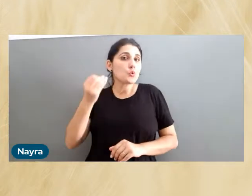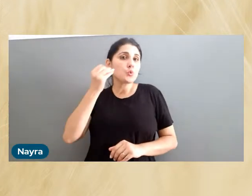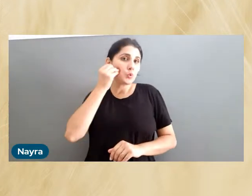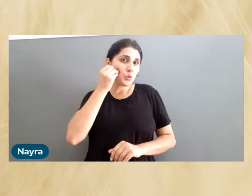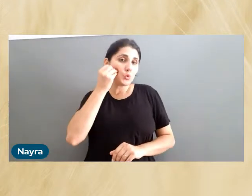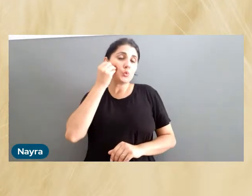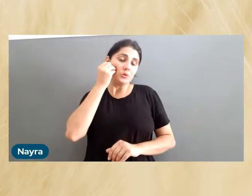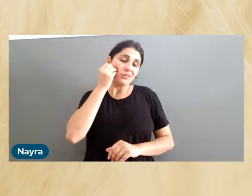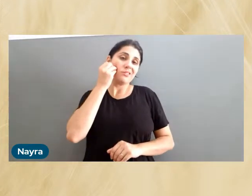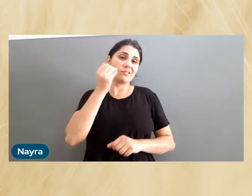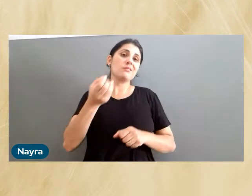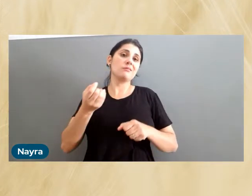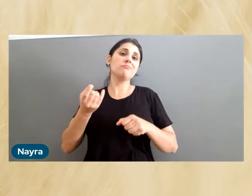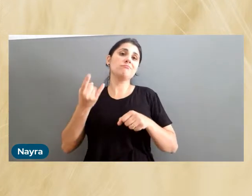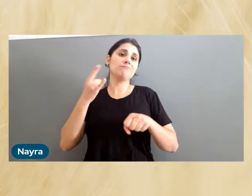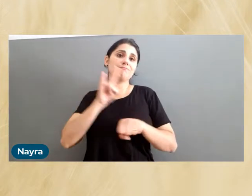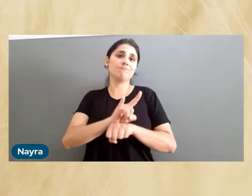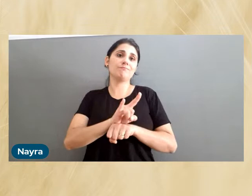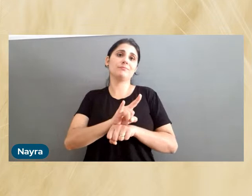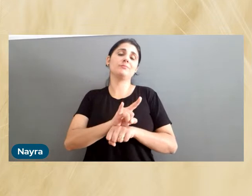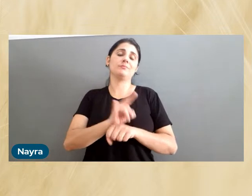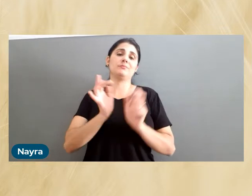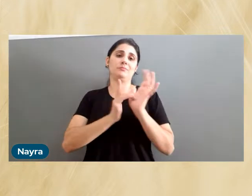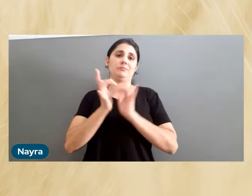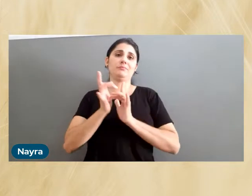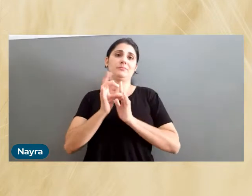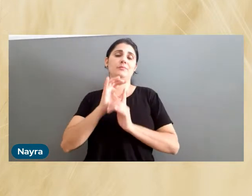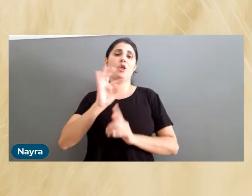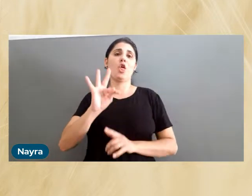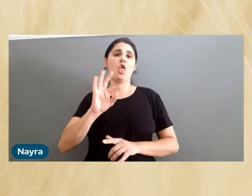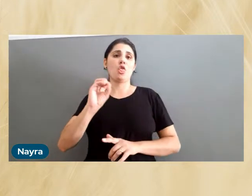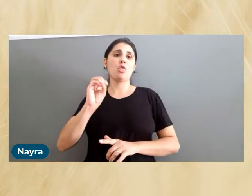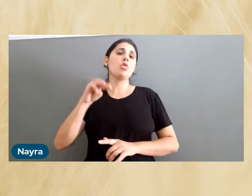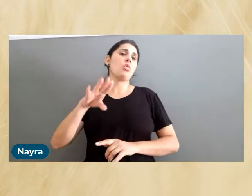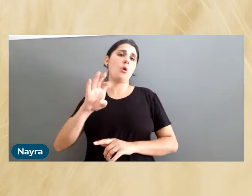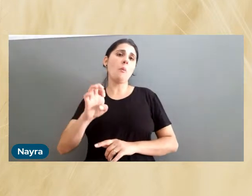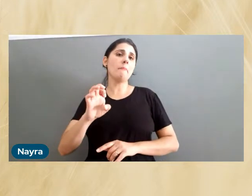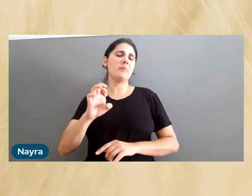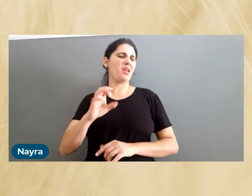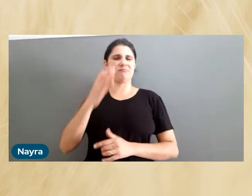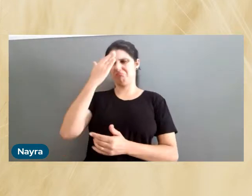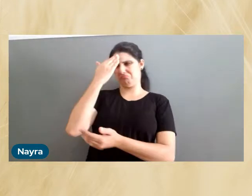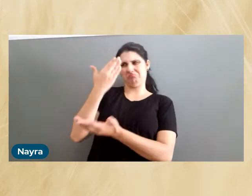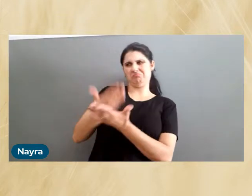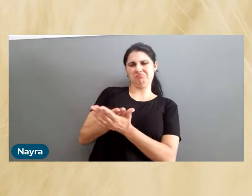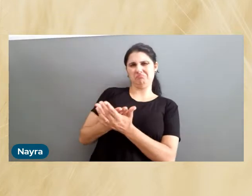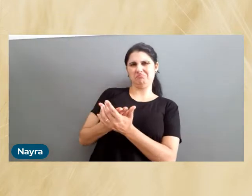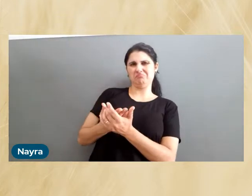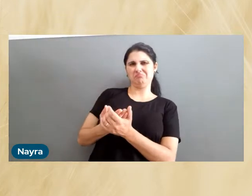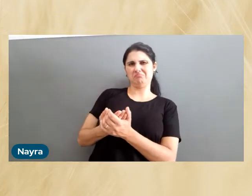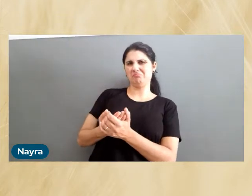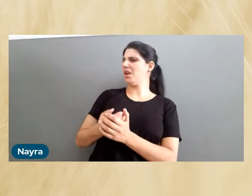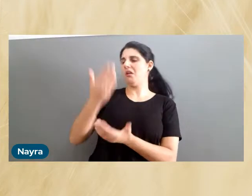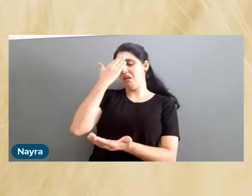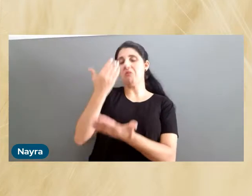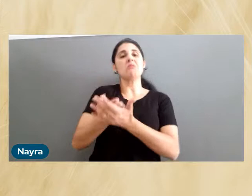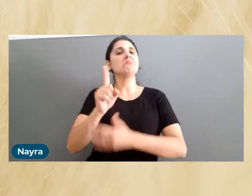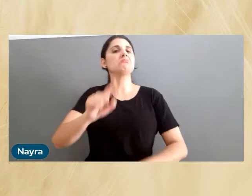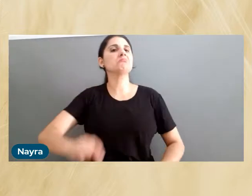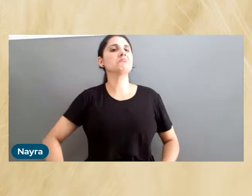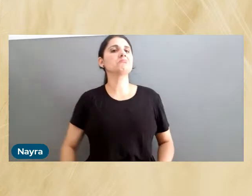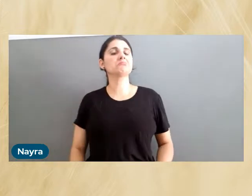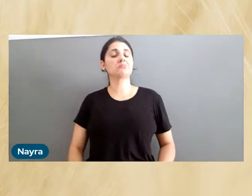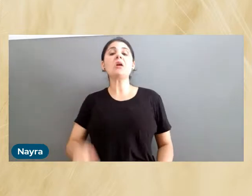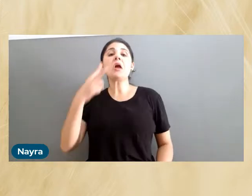Jesus. Tomé duvidou. Tomé, quando Jesus aparece para ele, Tomé diz assim, eu não acredito, só vou